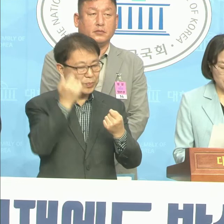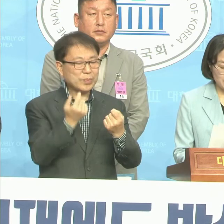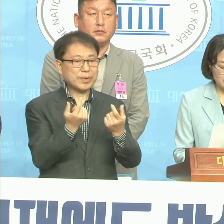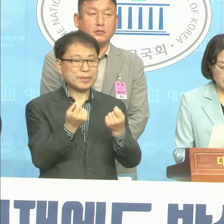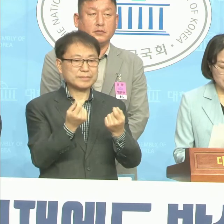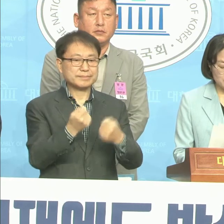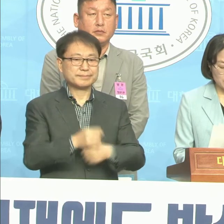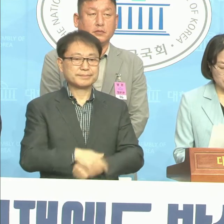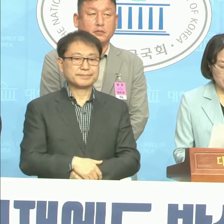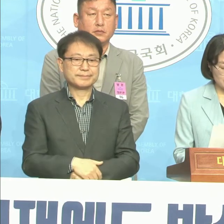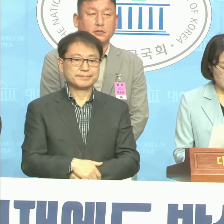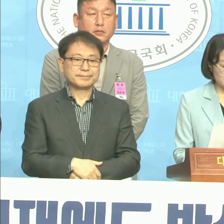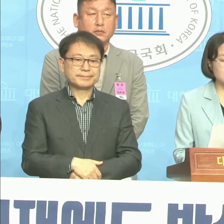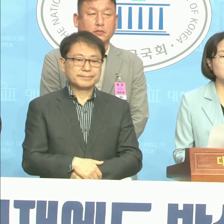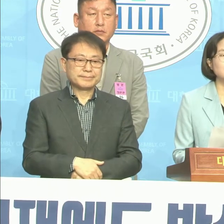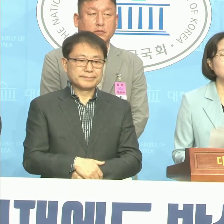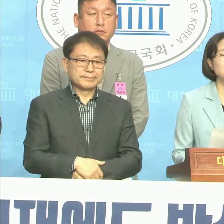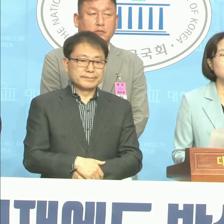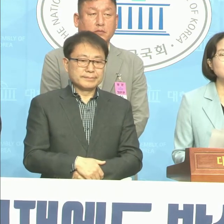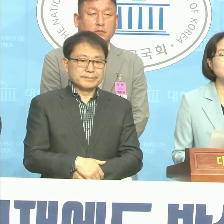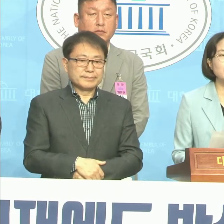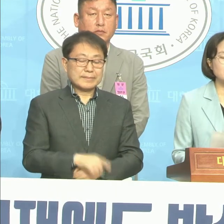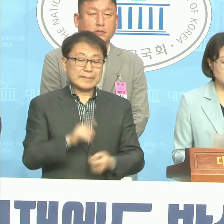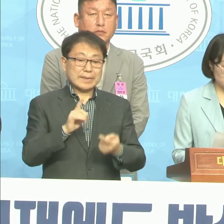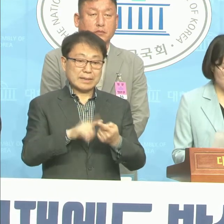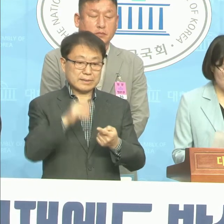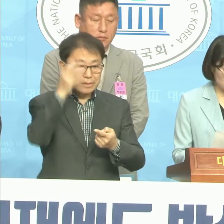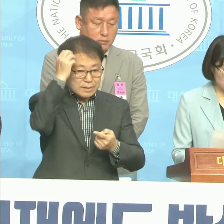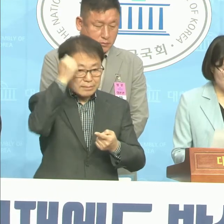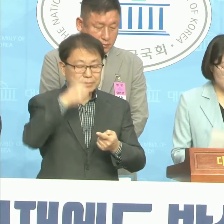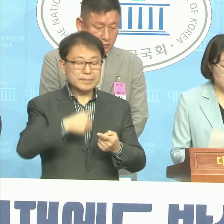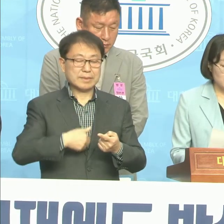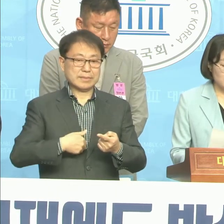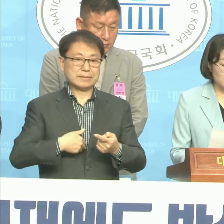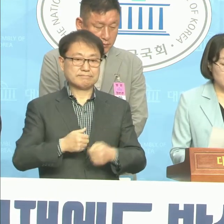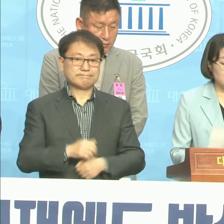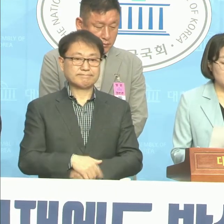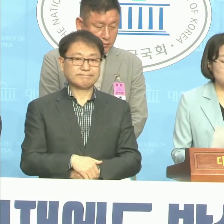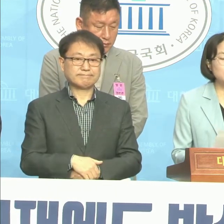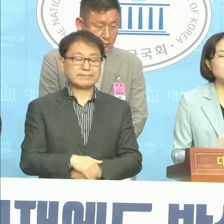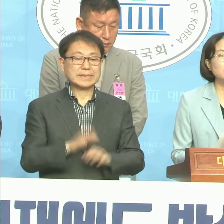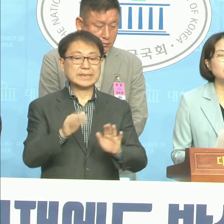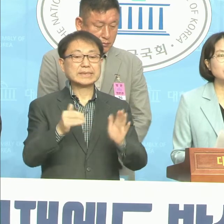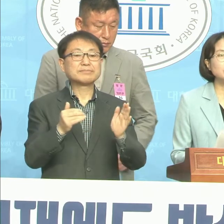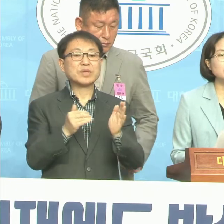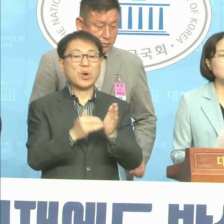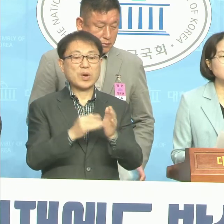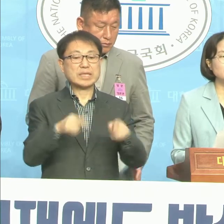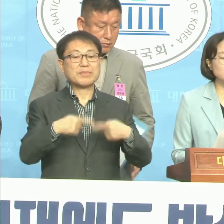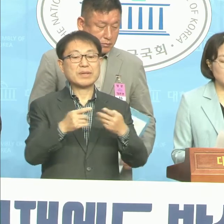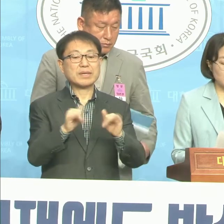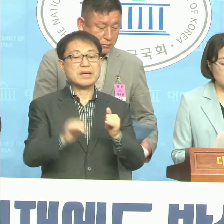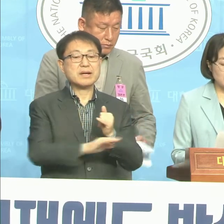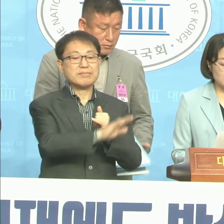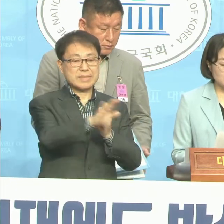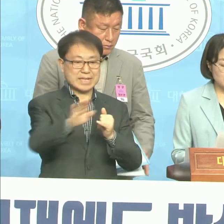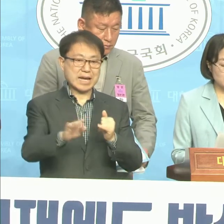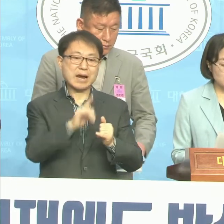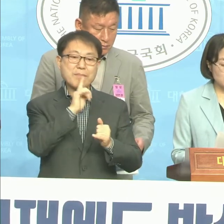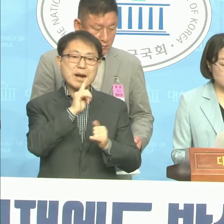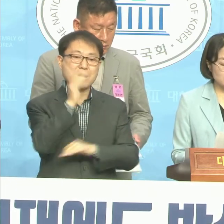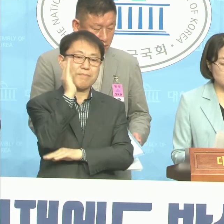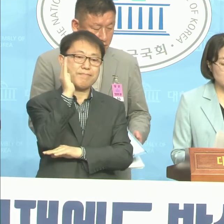말에 다름이 없다는 사실을 명심해야 할 것입니다 지금부터 참석자 여러분들의 말씀을